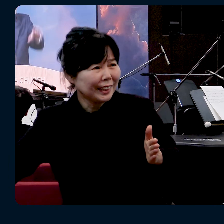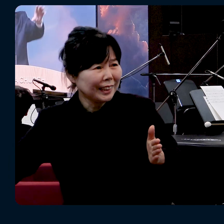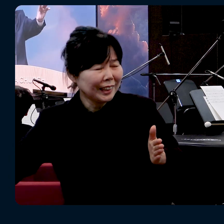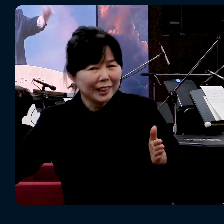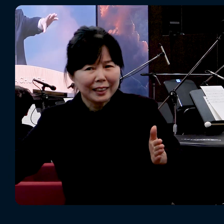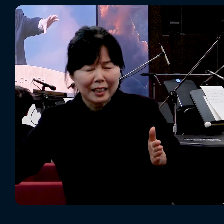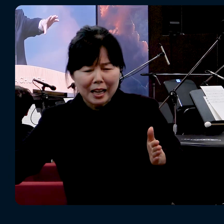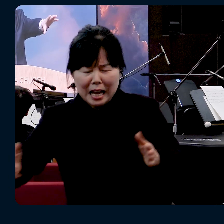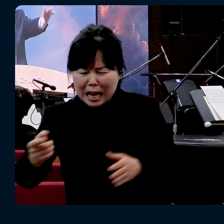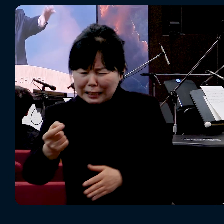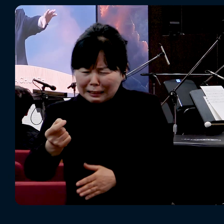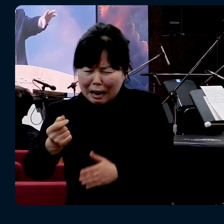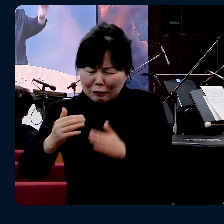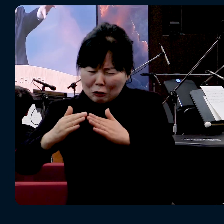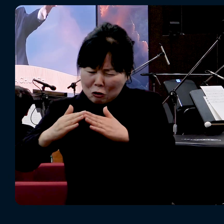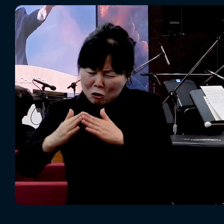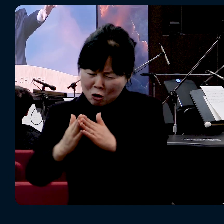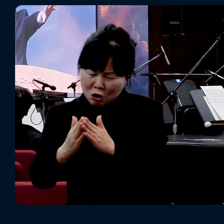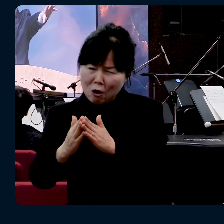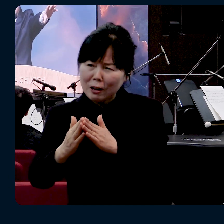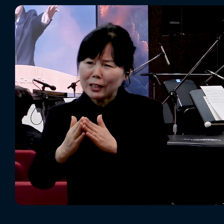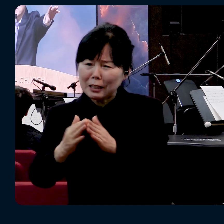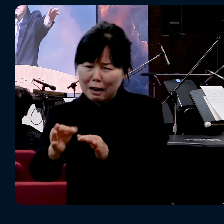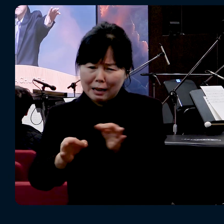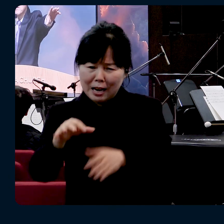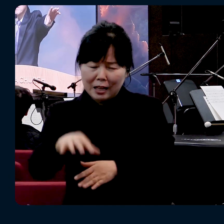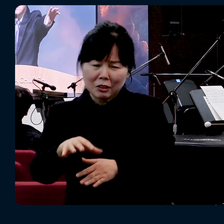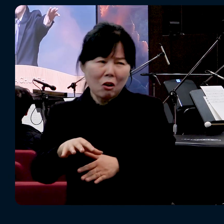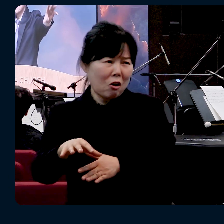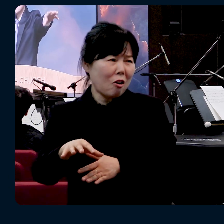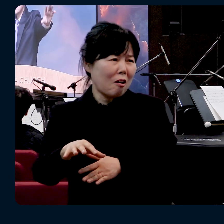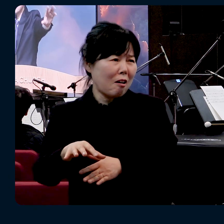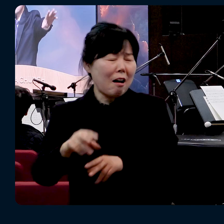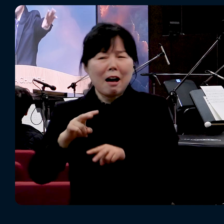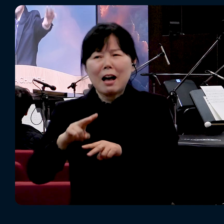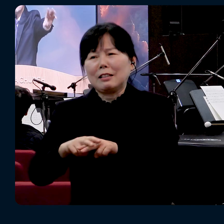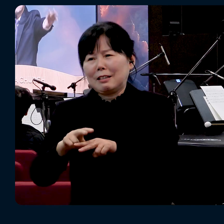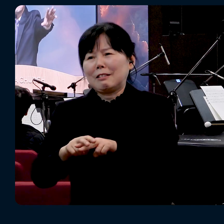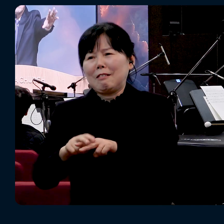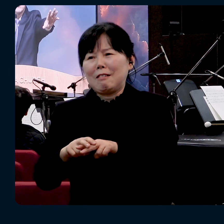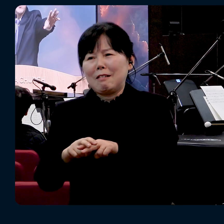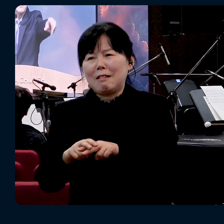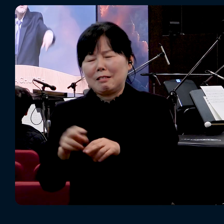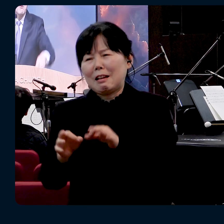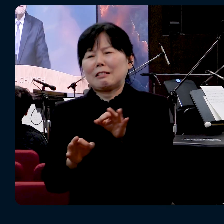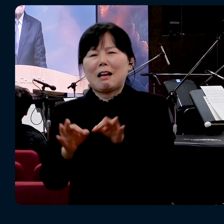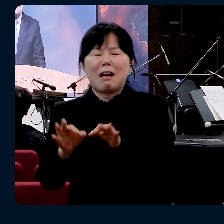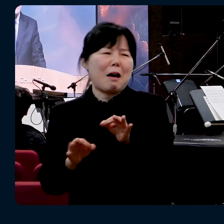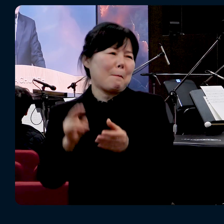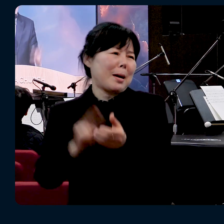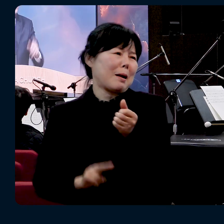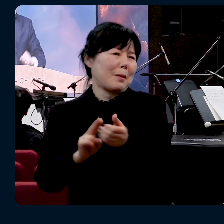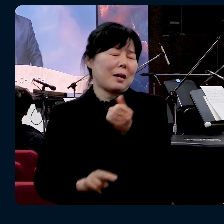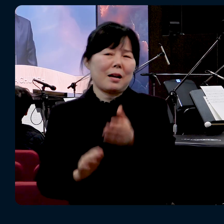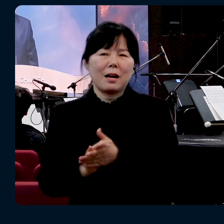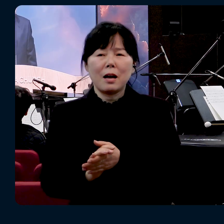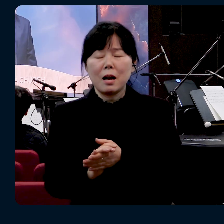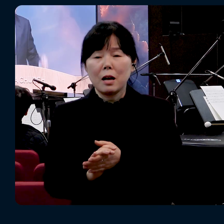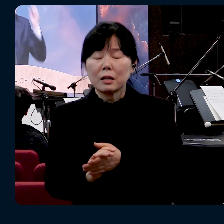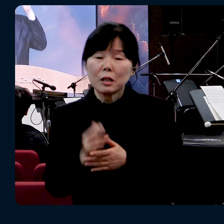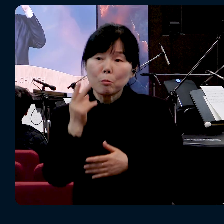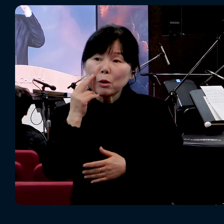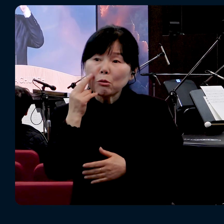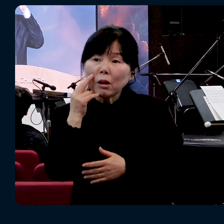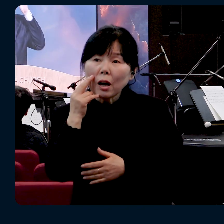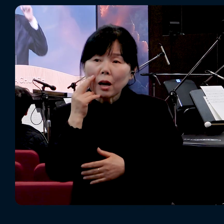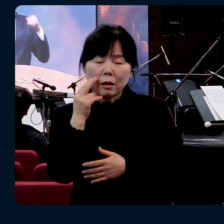넘게 그 조그만 가게에 캐시어 뒷자리에 앉아가지고, 여러분 그 미국에 있는 리코스토어는요